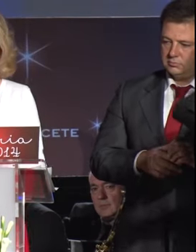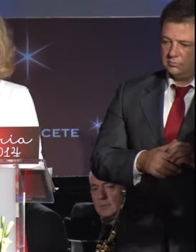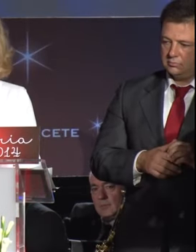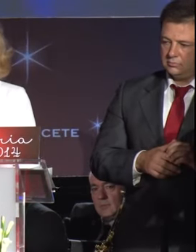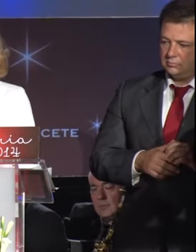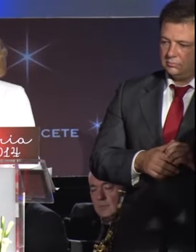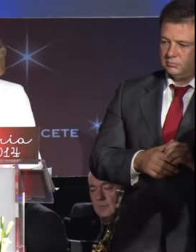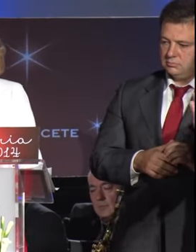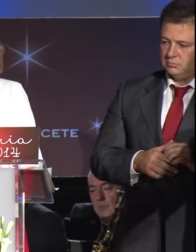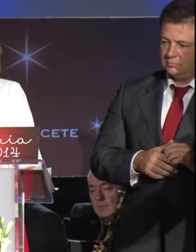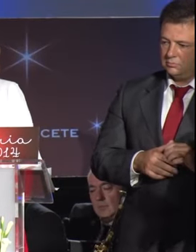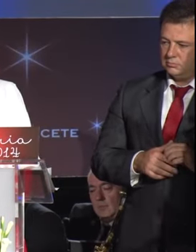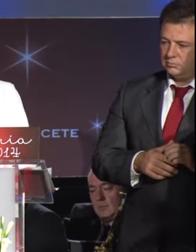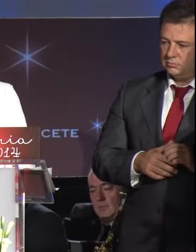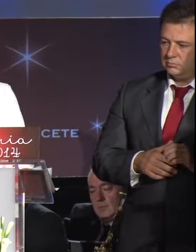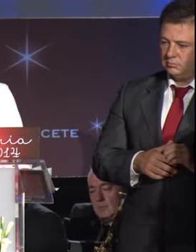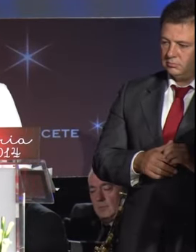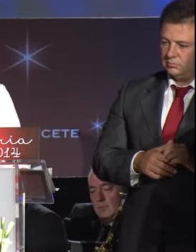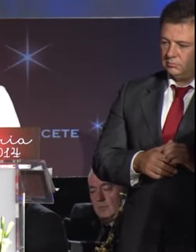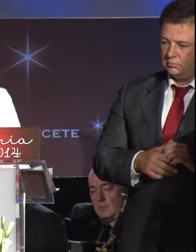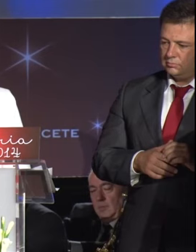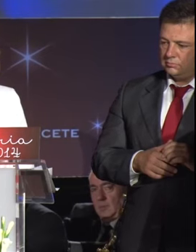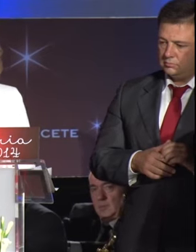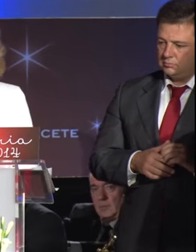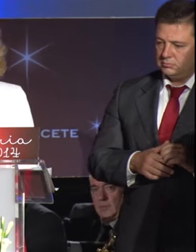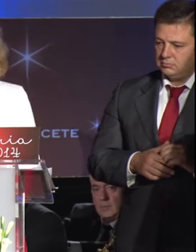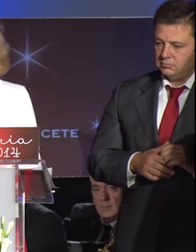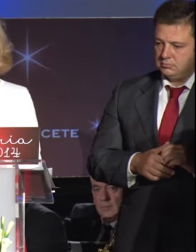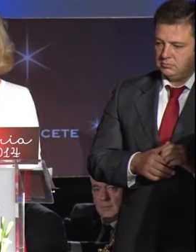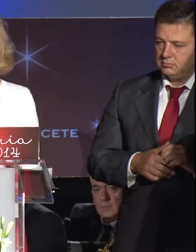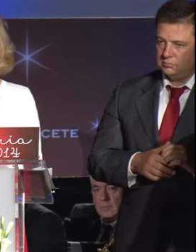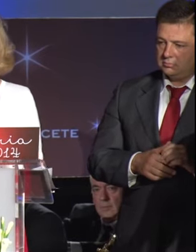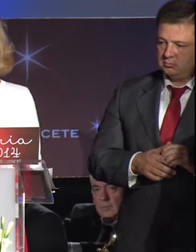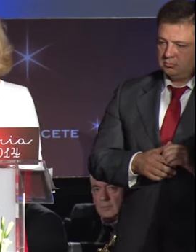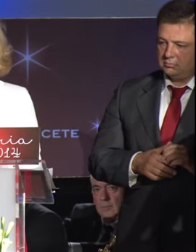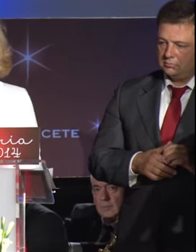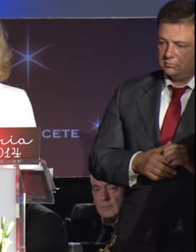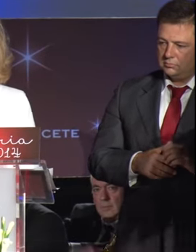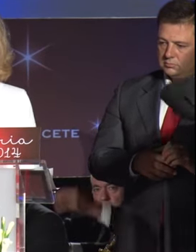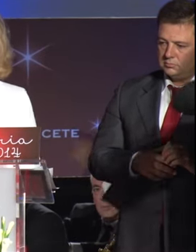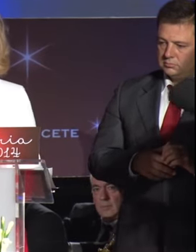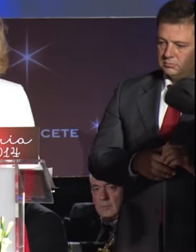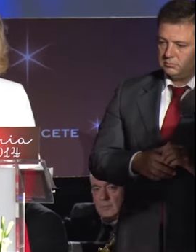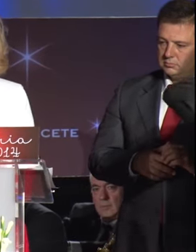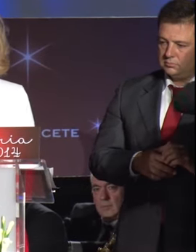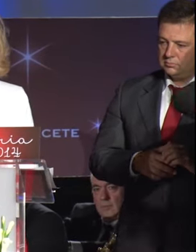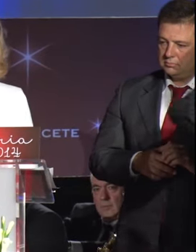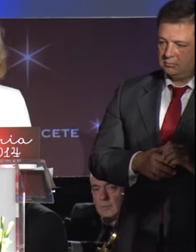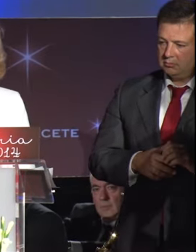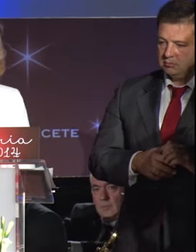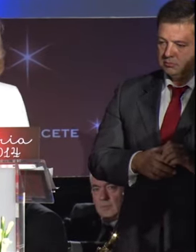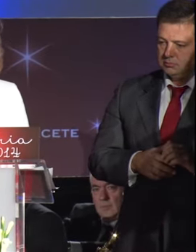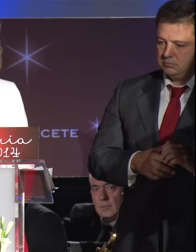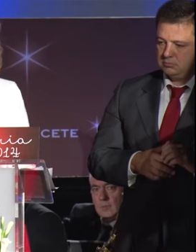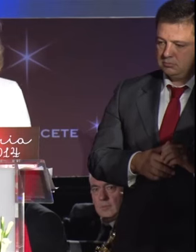muy agradables. Momentos inolvidables, como siempre. Mañana abriré la Puerta de Hierros, como